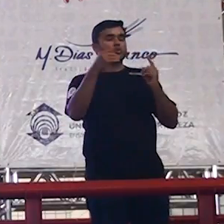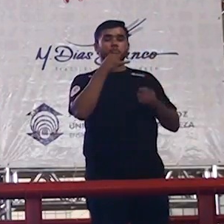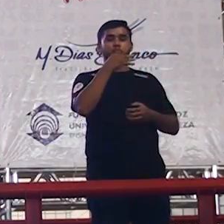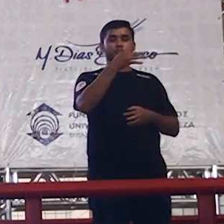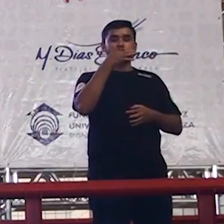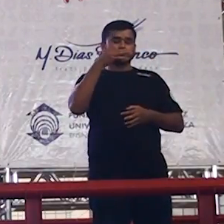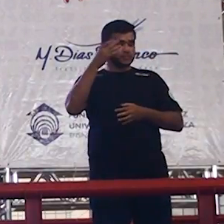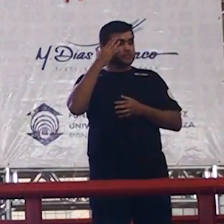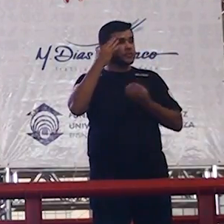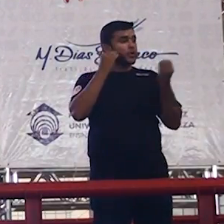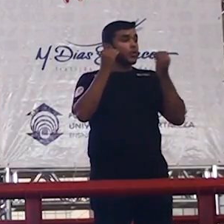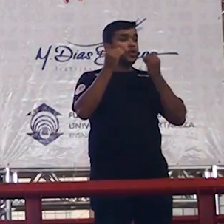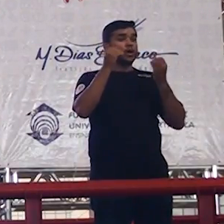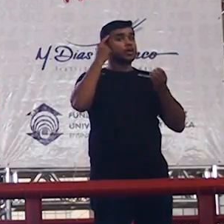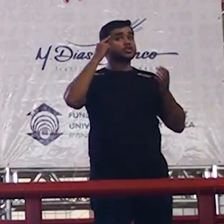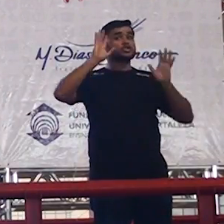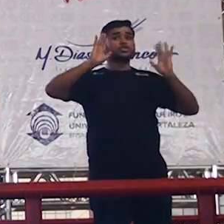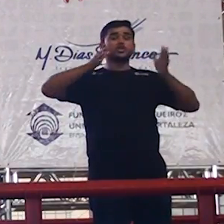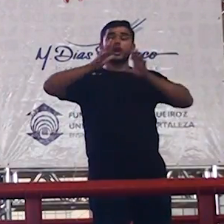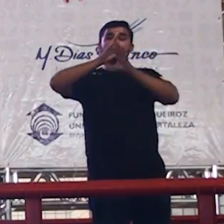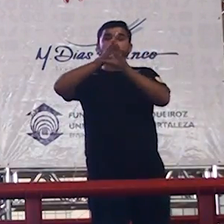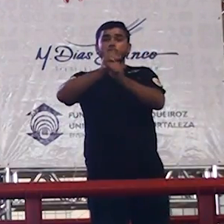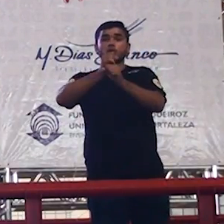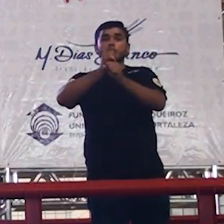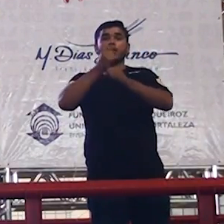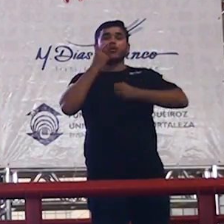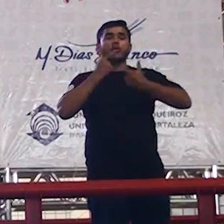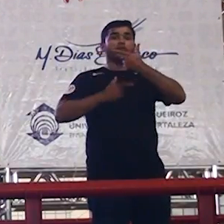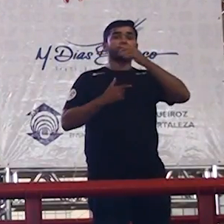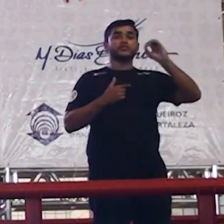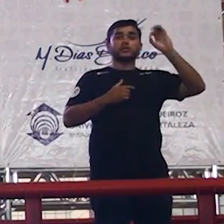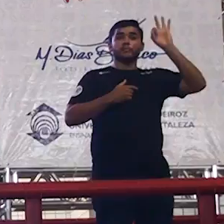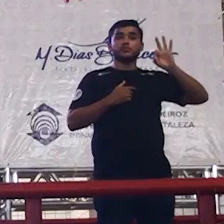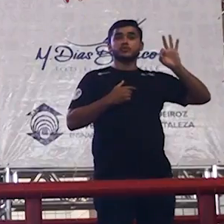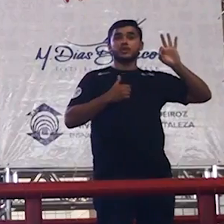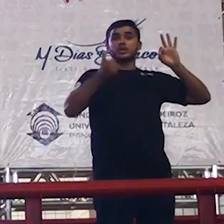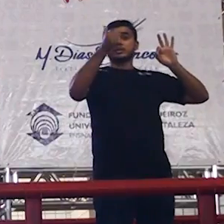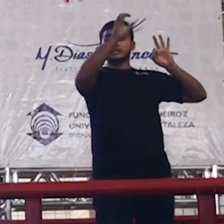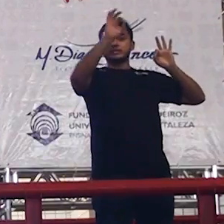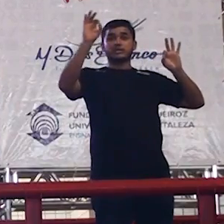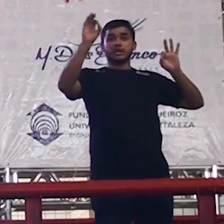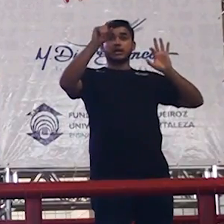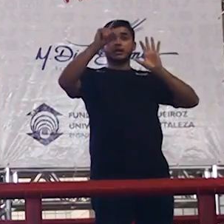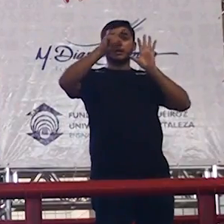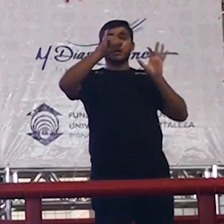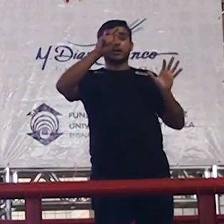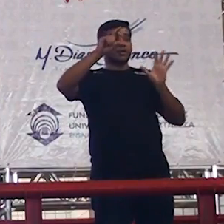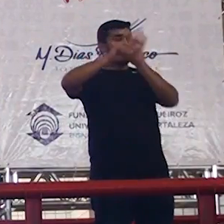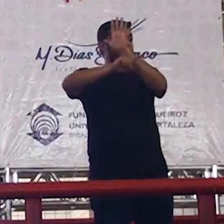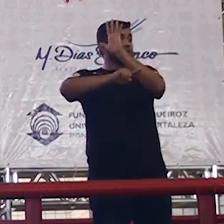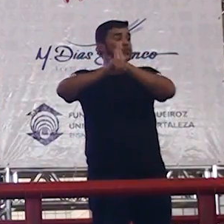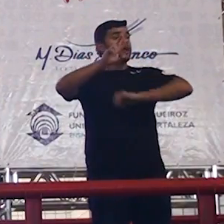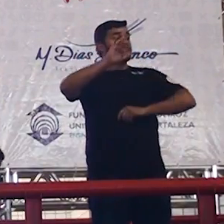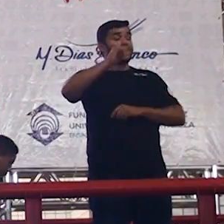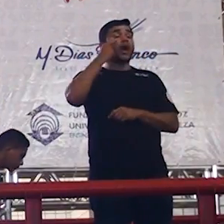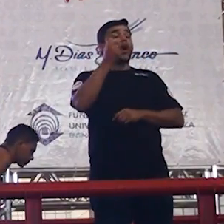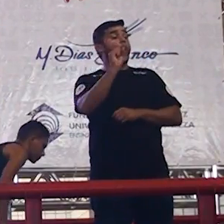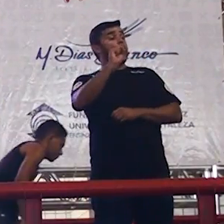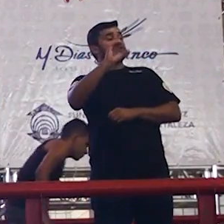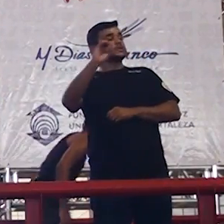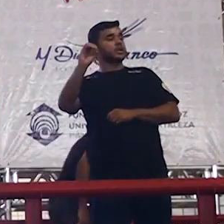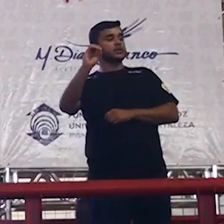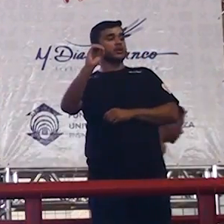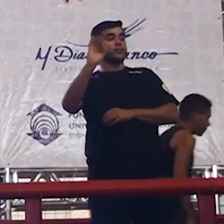faz pelo que sobra da porcentagem. Quando ele está trabalhando com porcentagem, tem muitos itens que nós